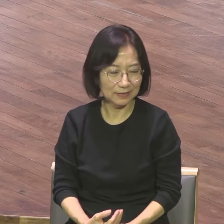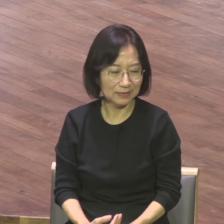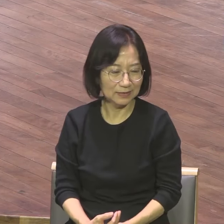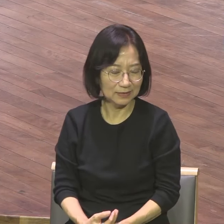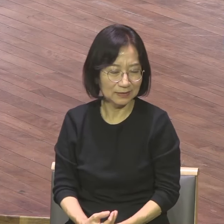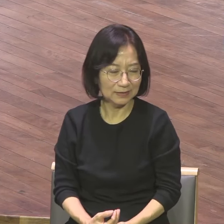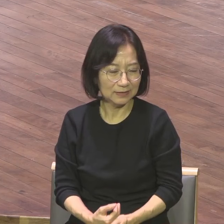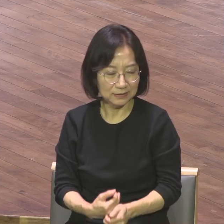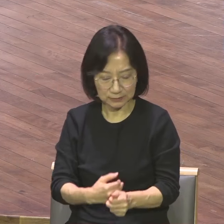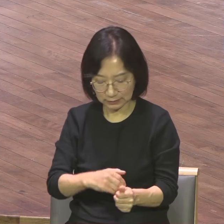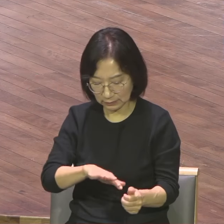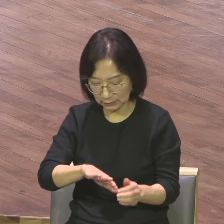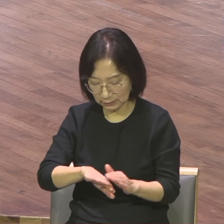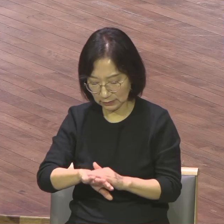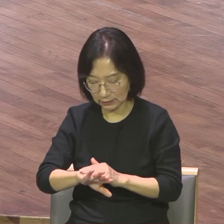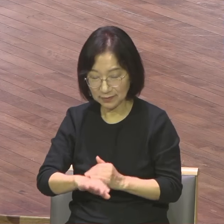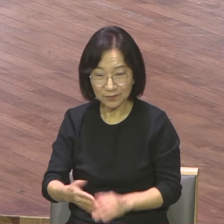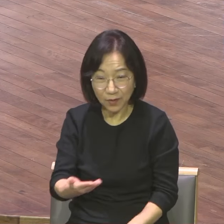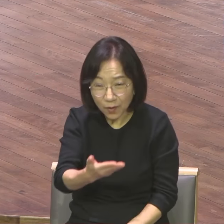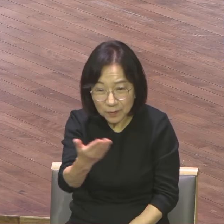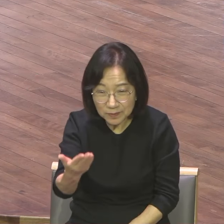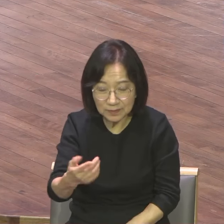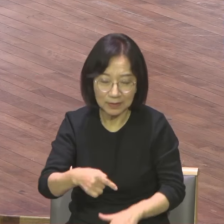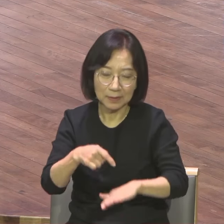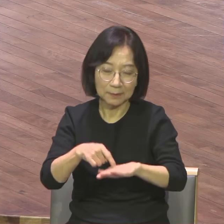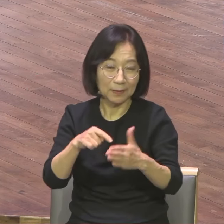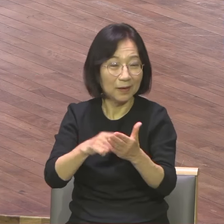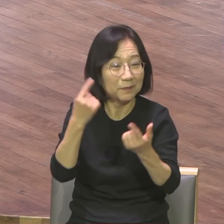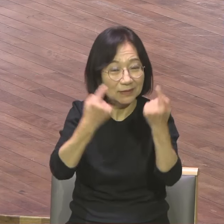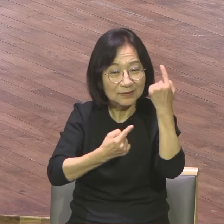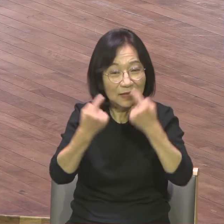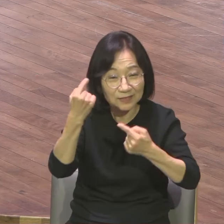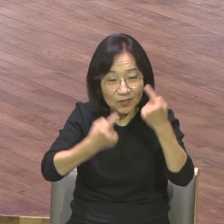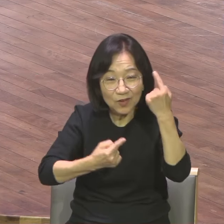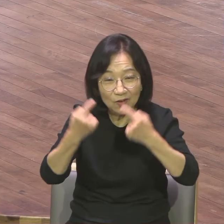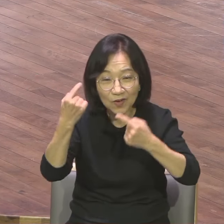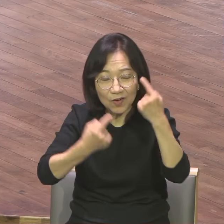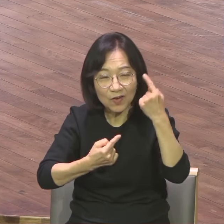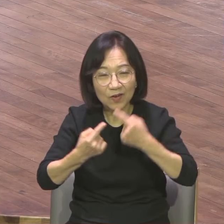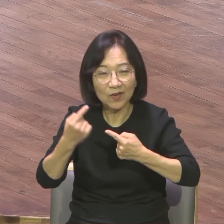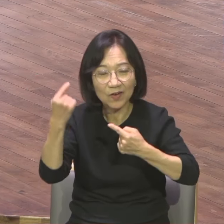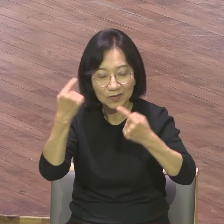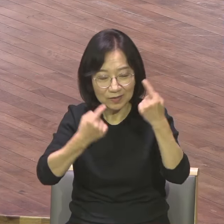여러분이요, 내면에 상처가 있으면요, 그 상처를